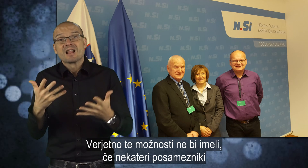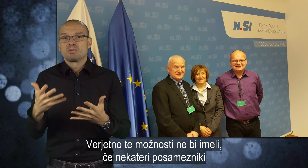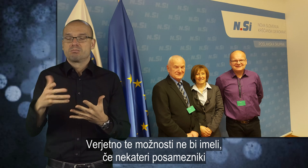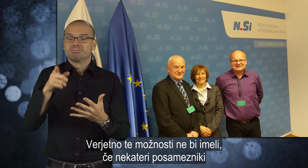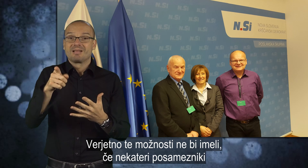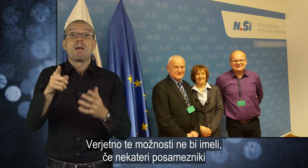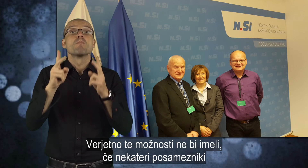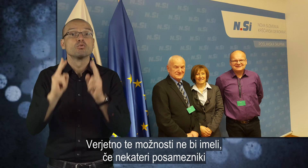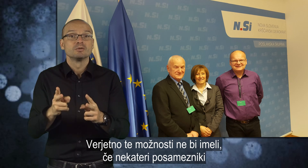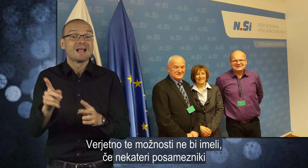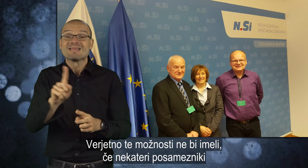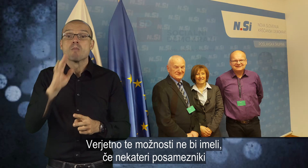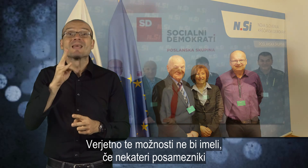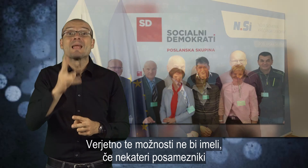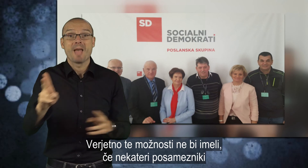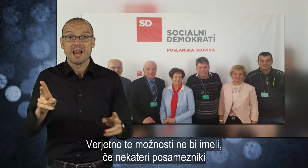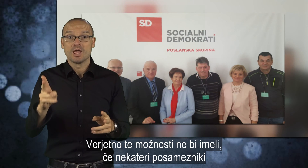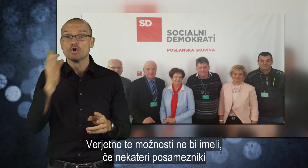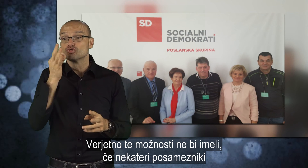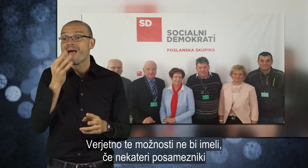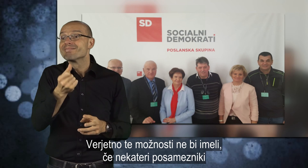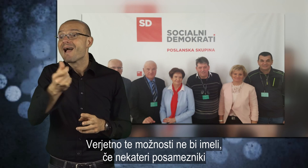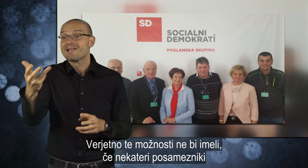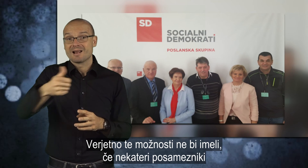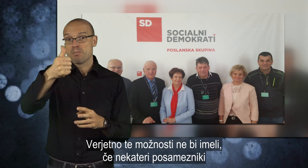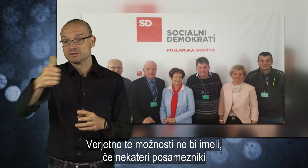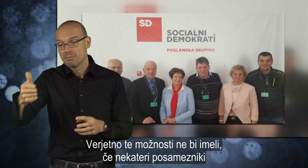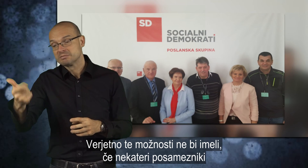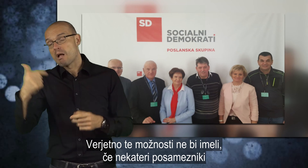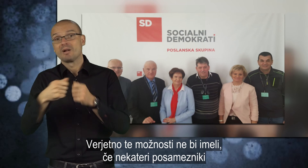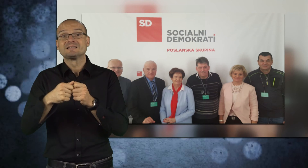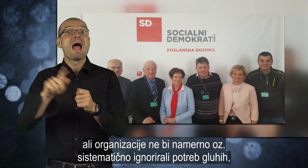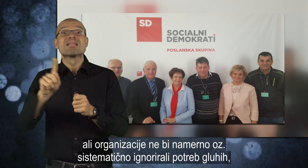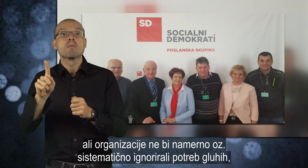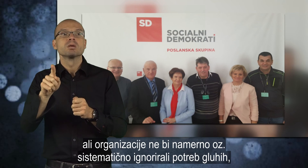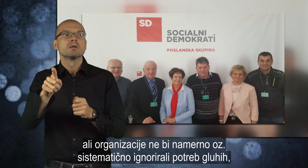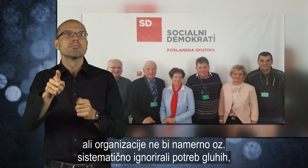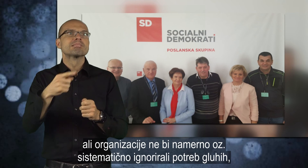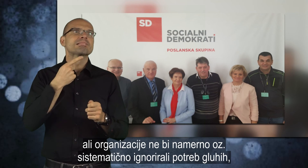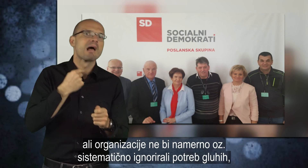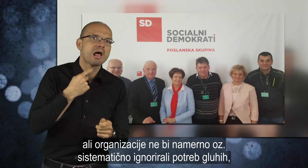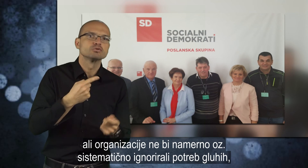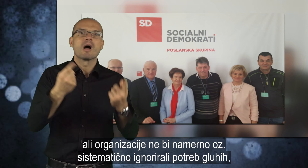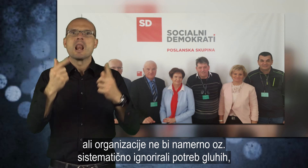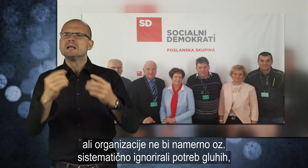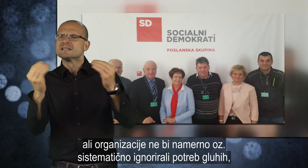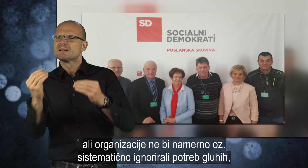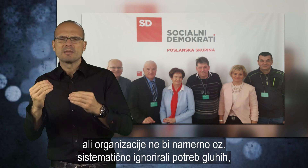Verjetno te možnosti ne bi imeli, če nekateri posamezniki ali organizacije ne bi namerno